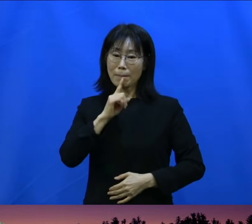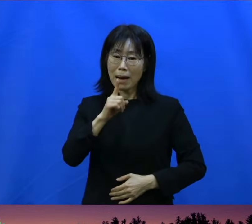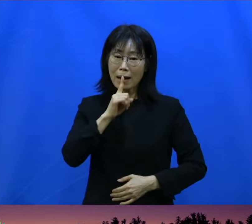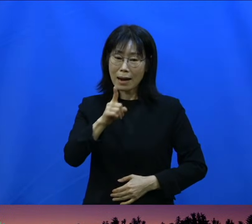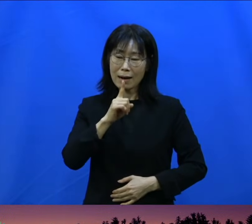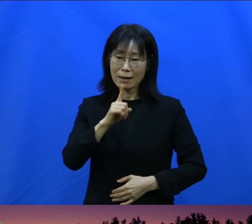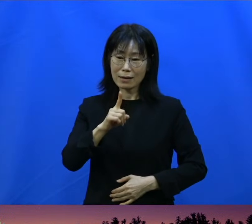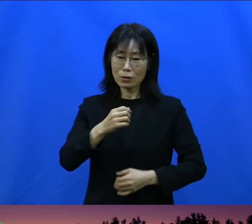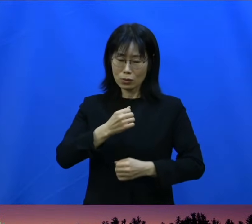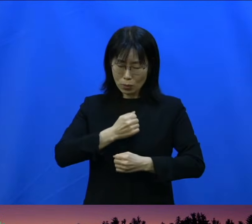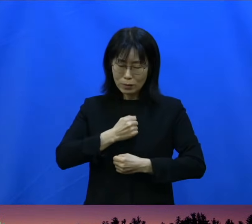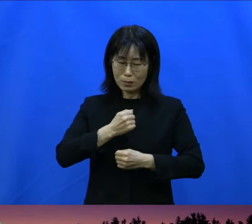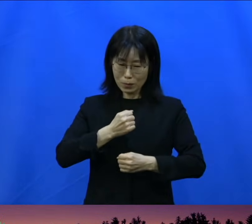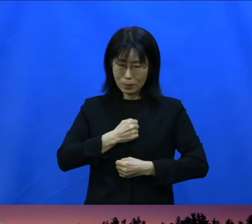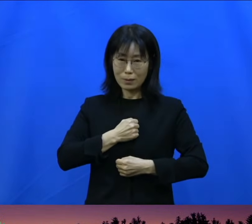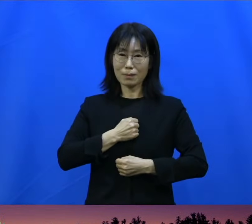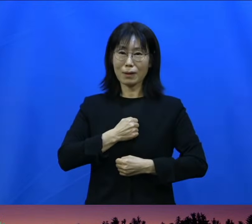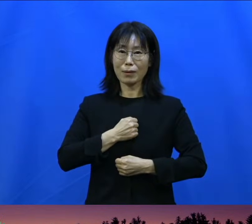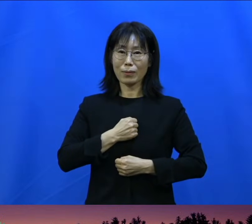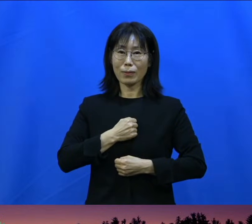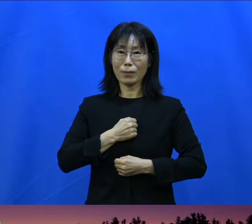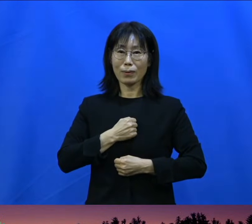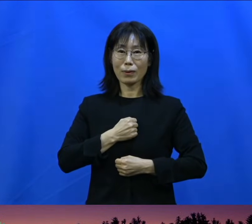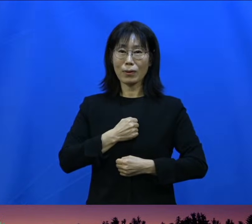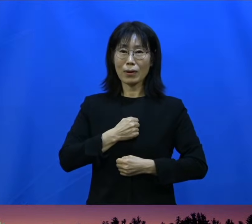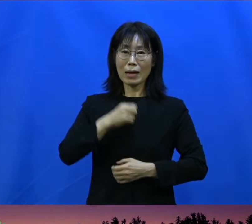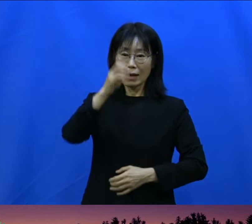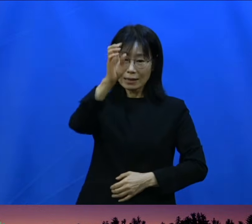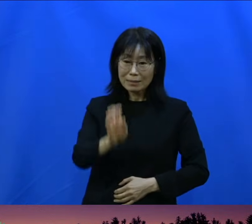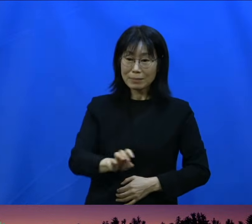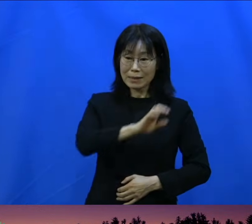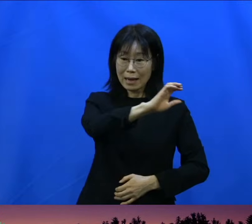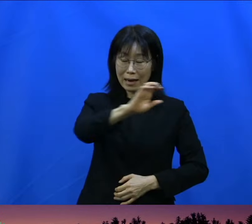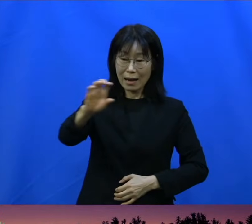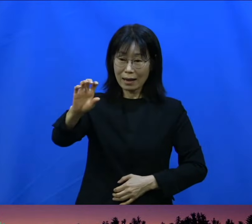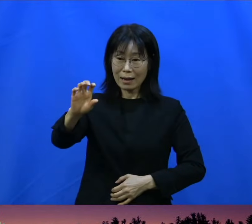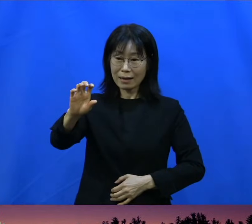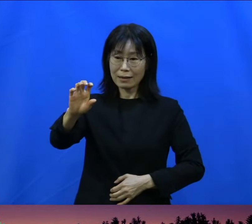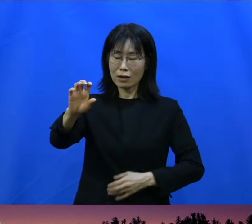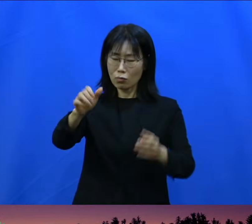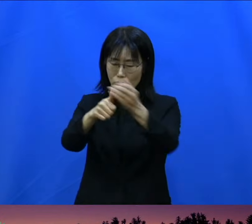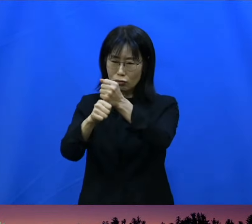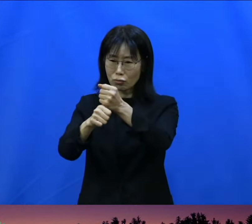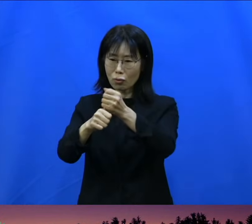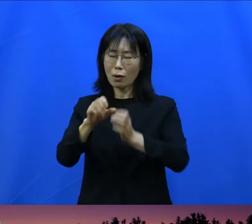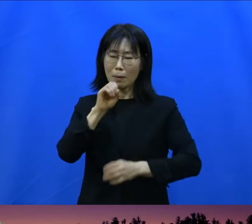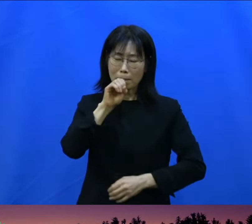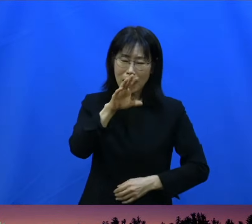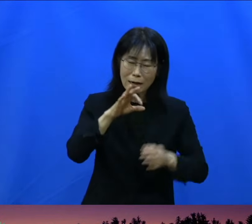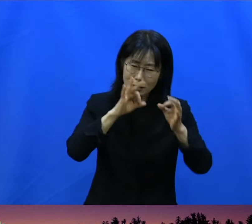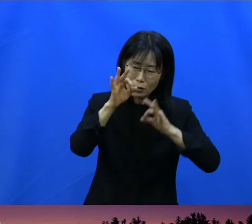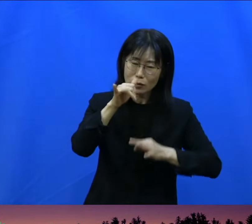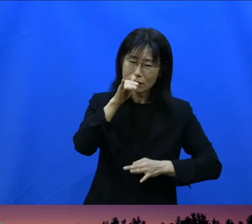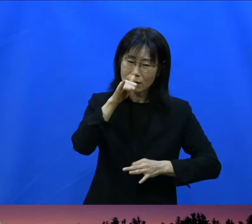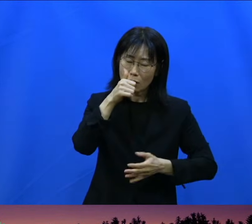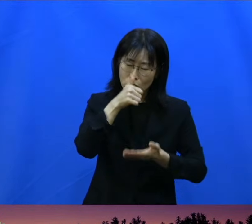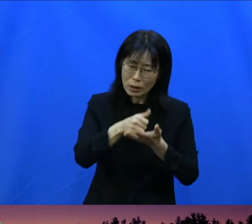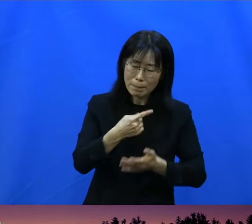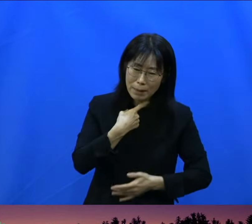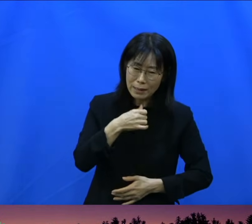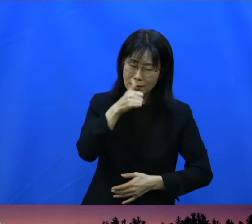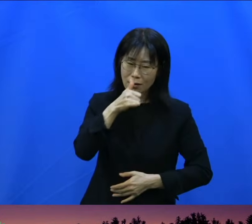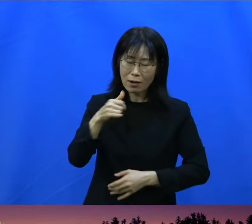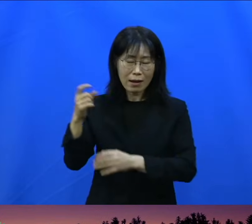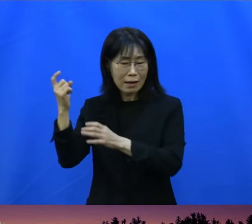내 가슴 심장 한가운데, 내 입에다가, 내 귀에다가, 내 온 눈에다가 죄를